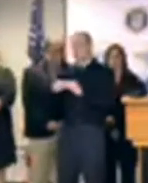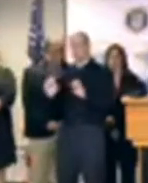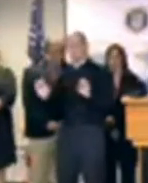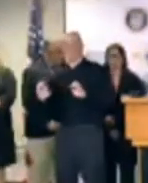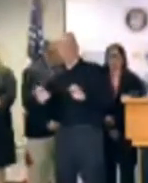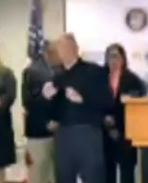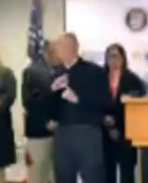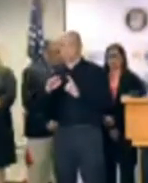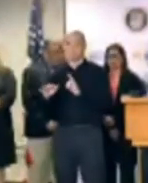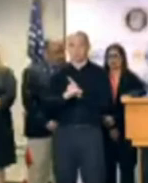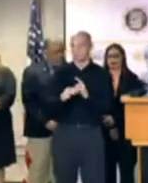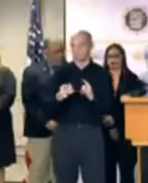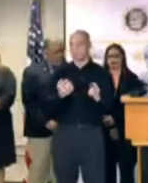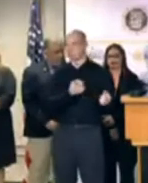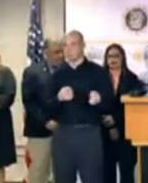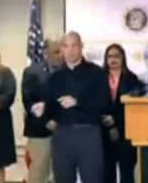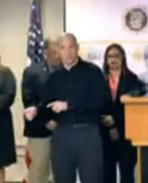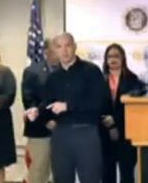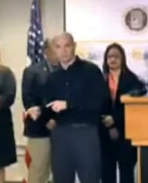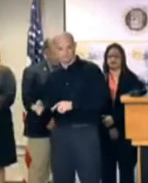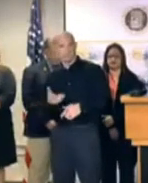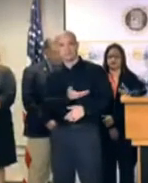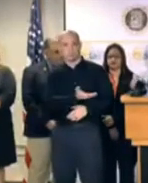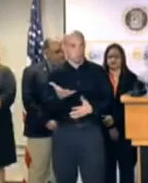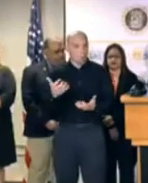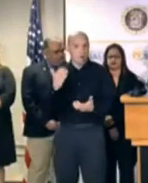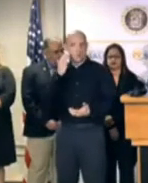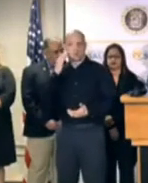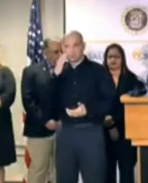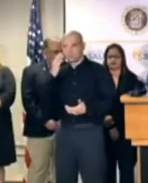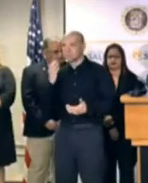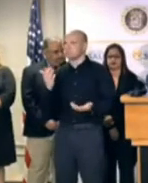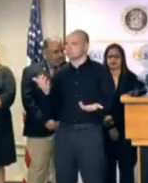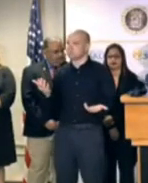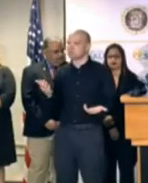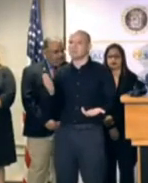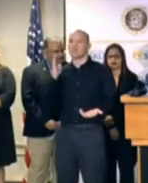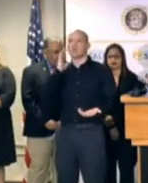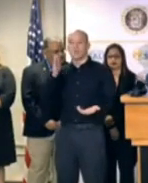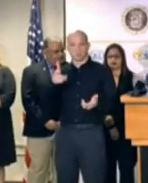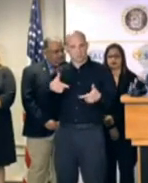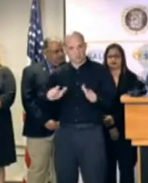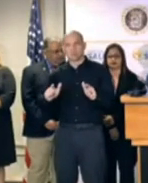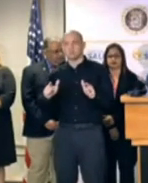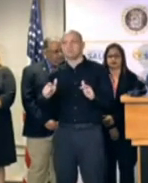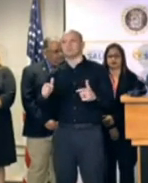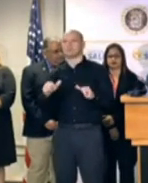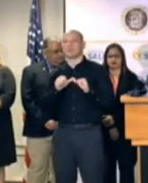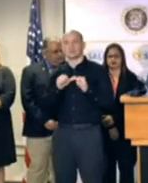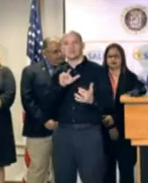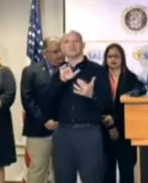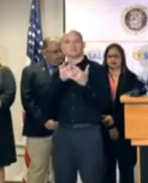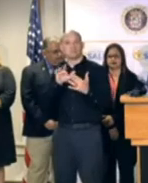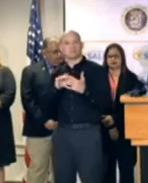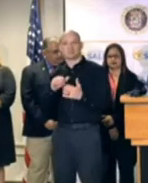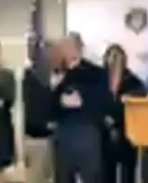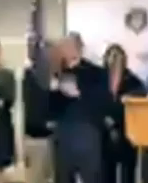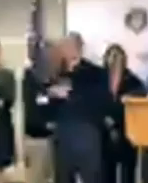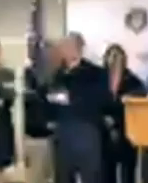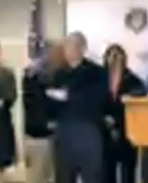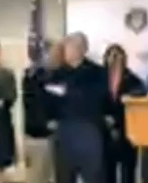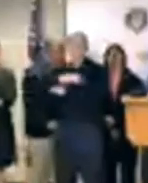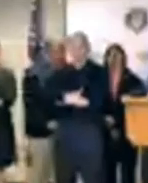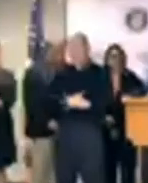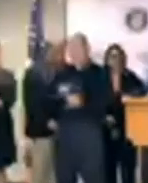de los casos que estamos manejando, que ustedes así lo quieran, pues vamos a permitir para que tengamos durante todo el día, ¿verdad?, esa comunicación